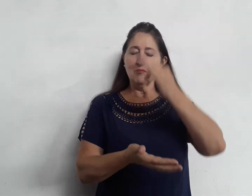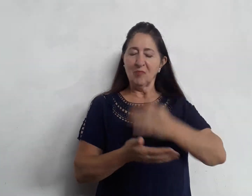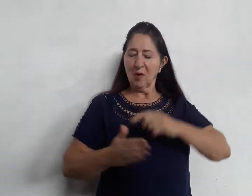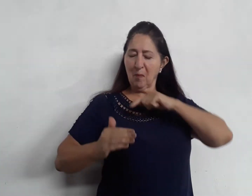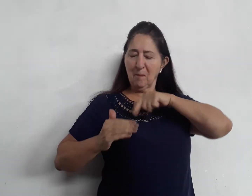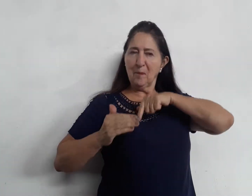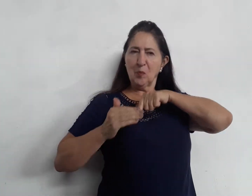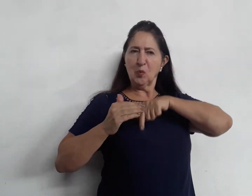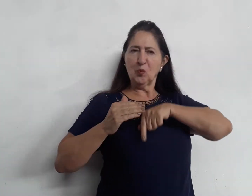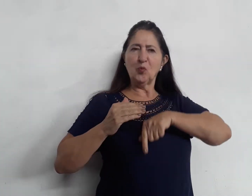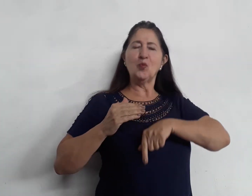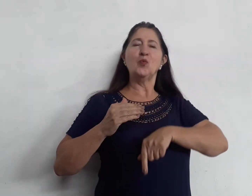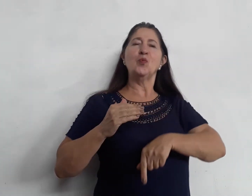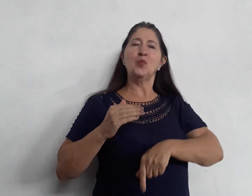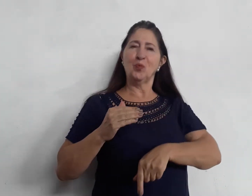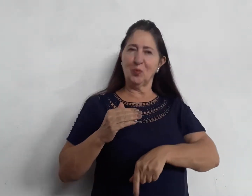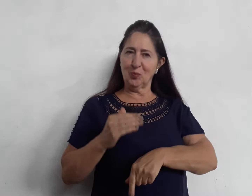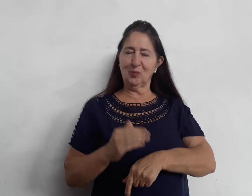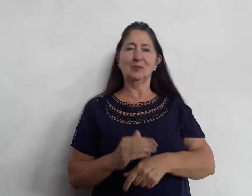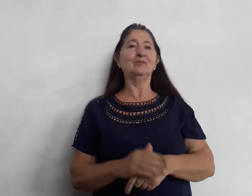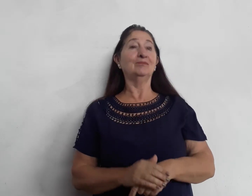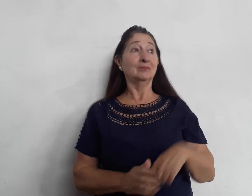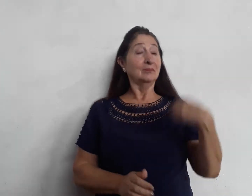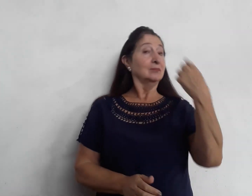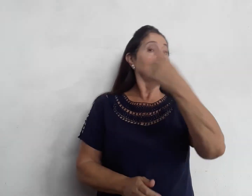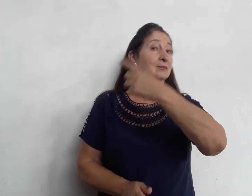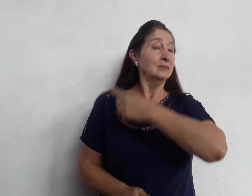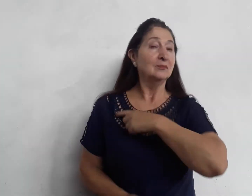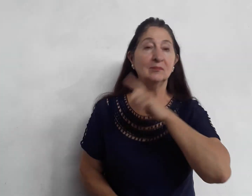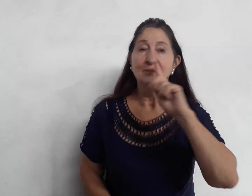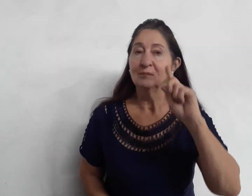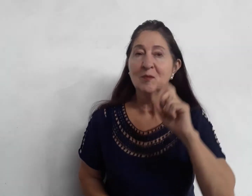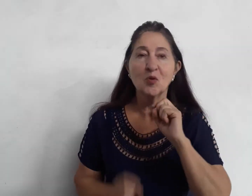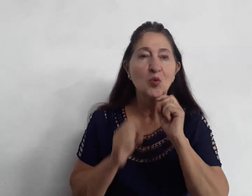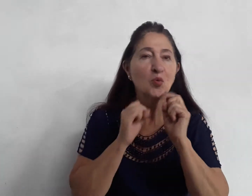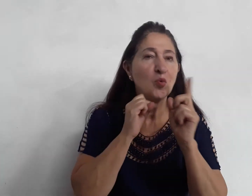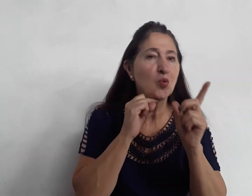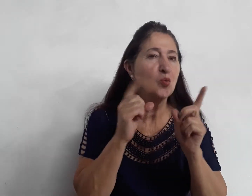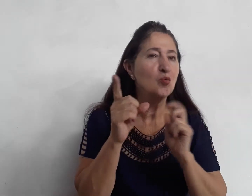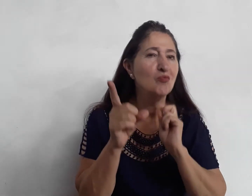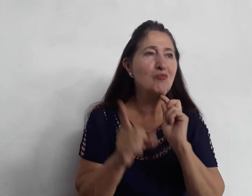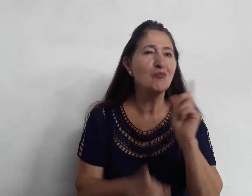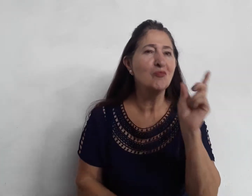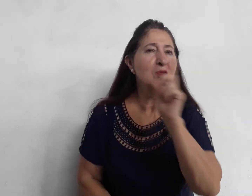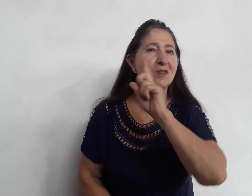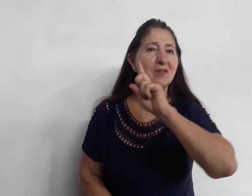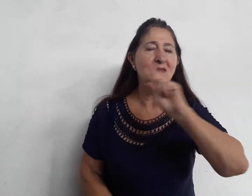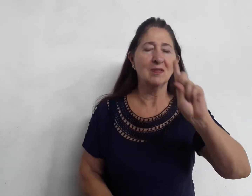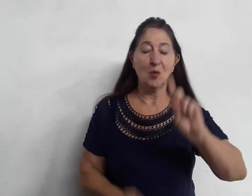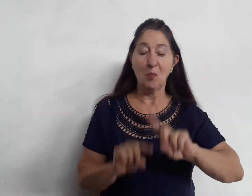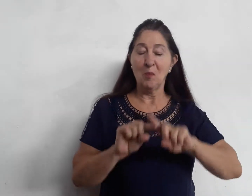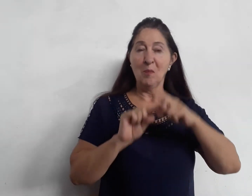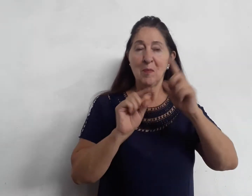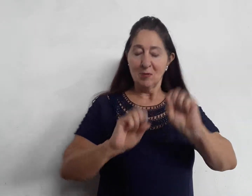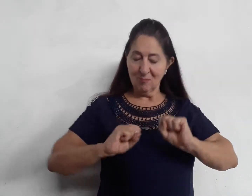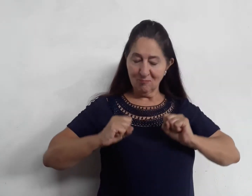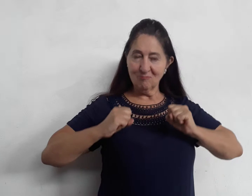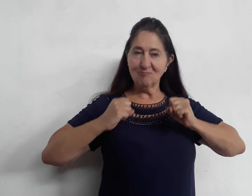profunda. Que nós não duvidemos da força da fé. Não duvidemos